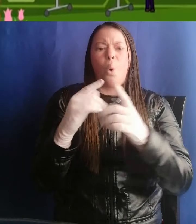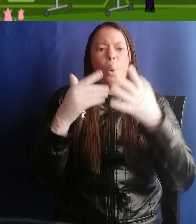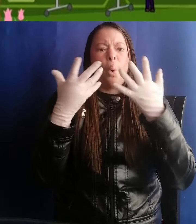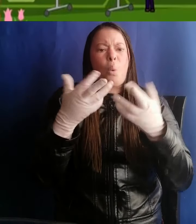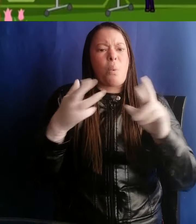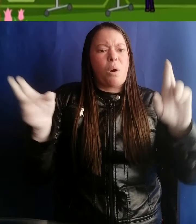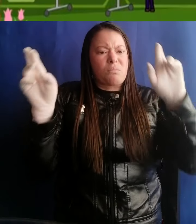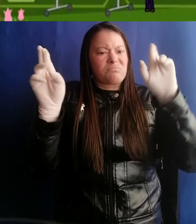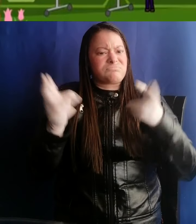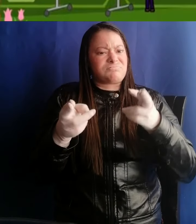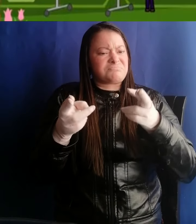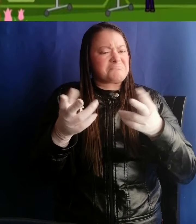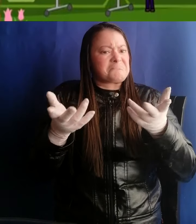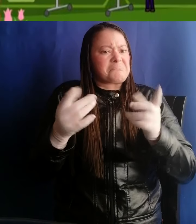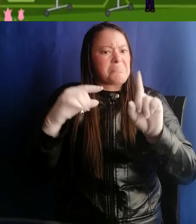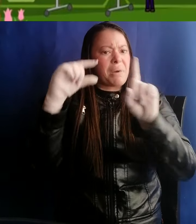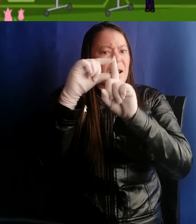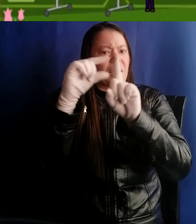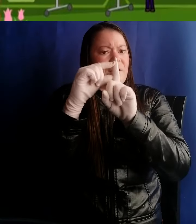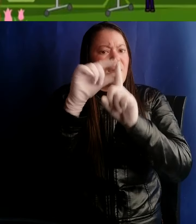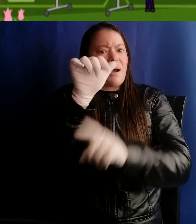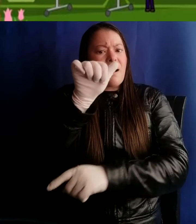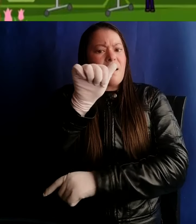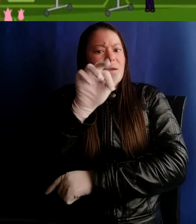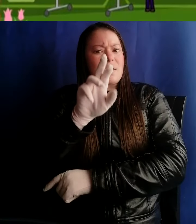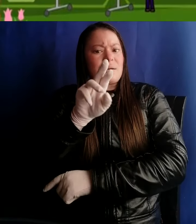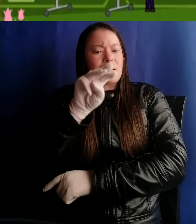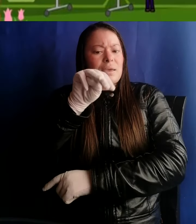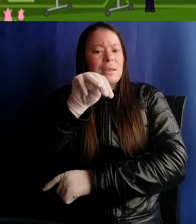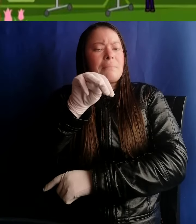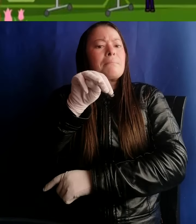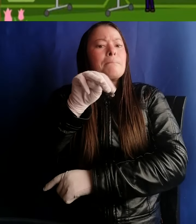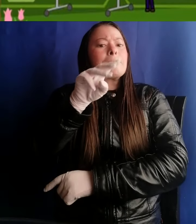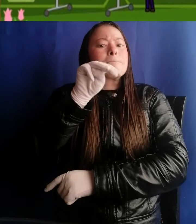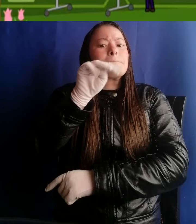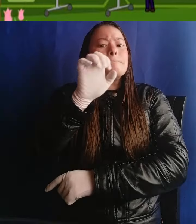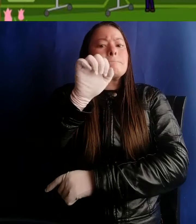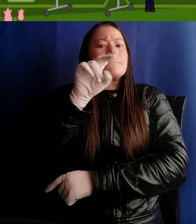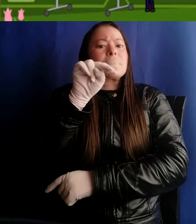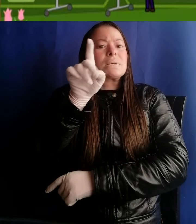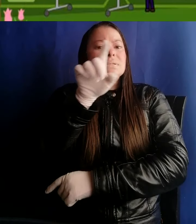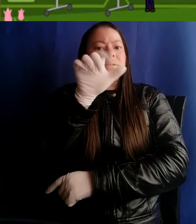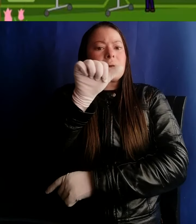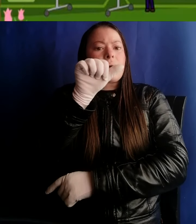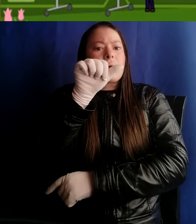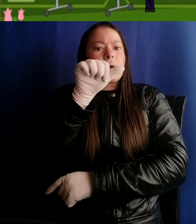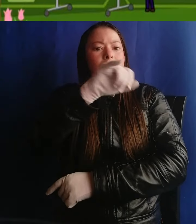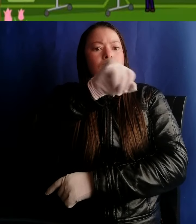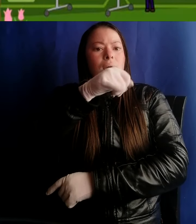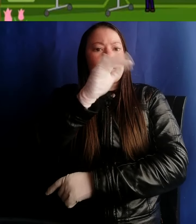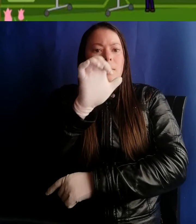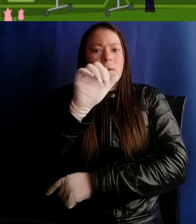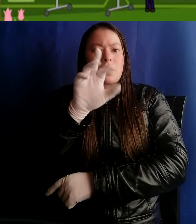Te he expuesto algunos conceptos preliminares, pero ¿cómo se sintetiza el ARN mensajero a